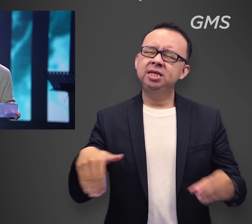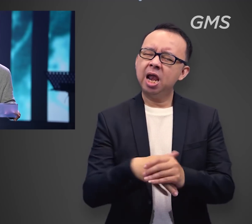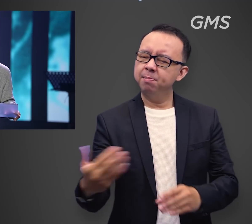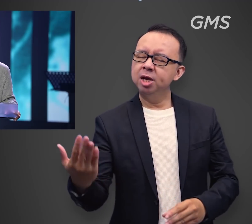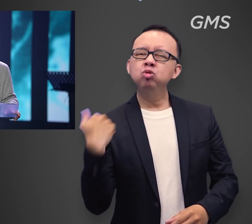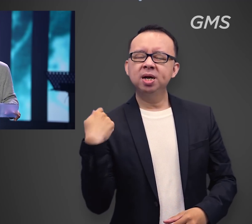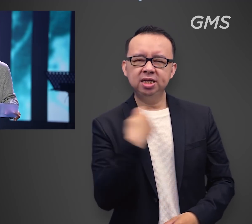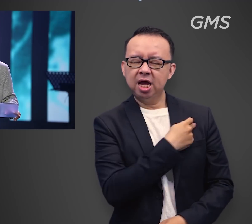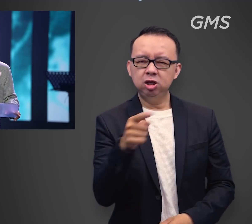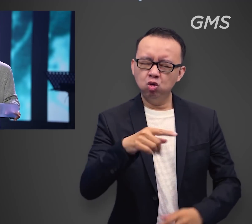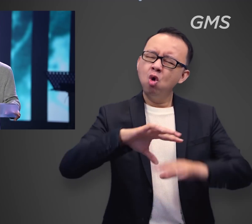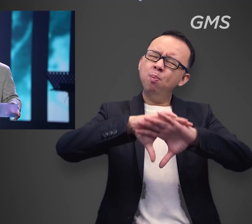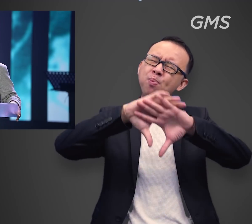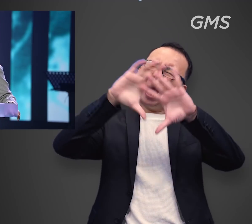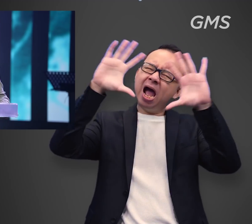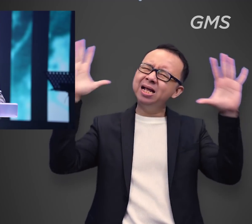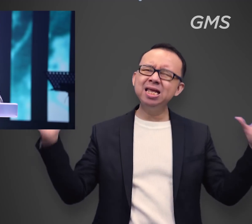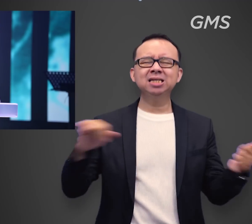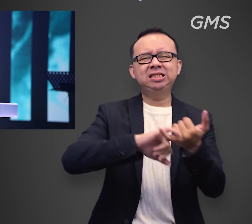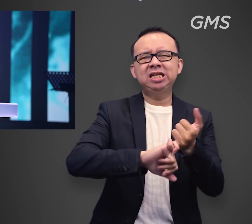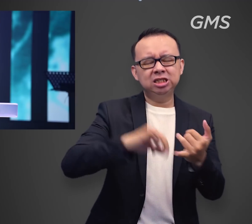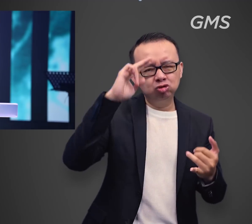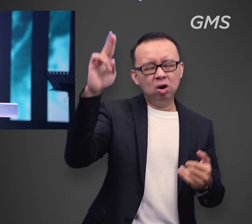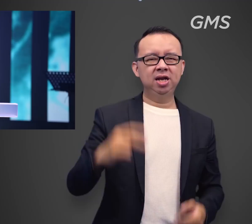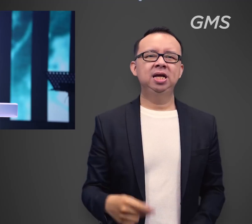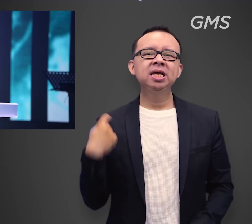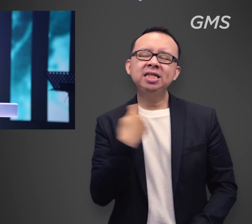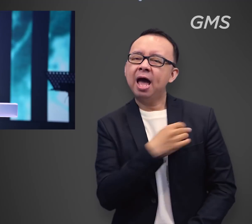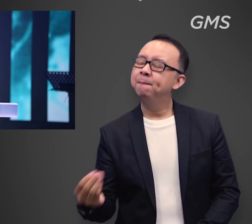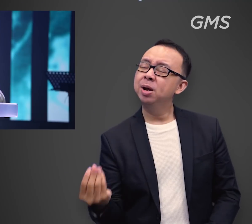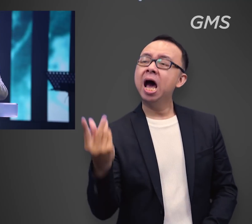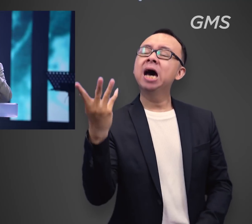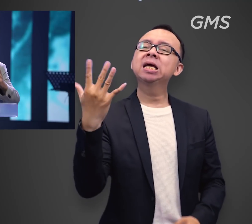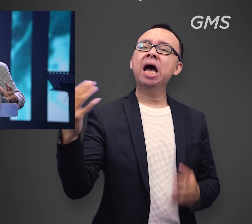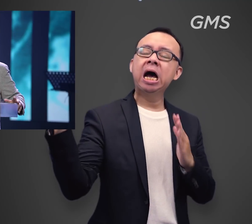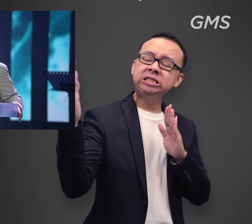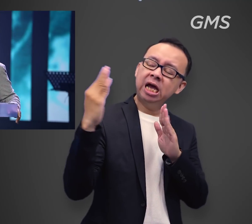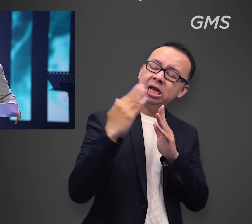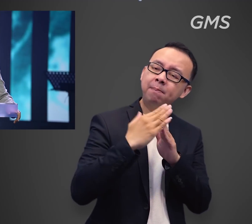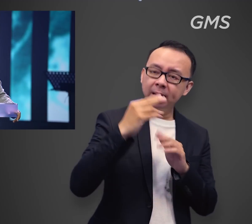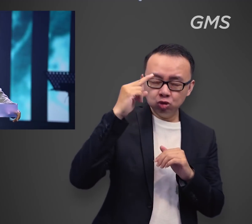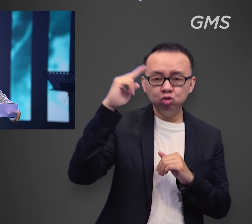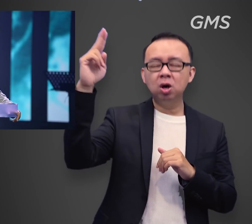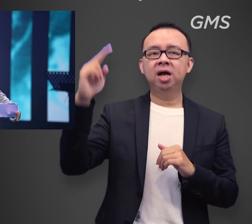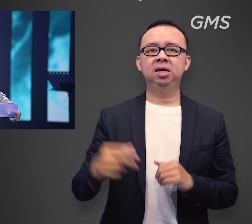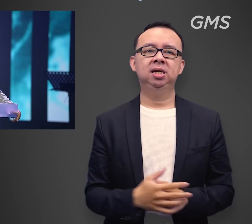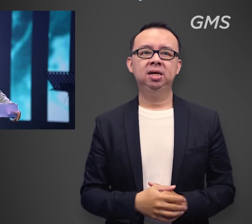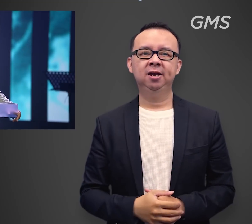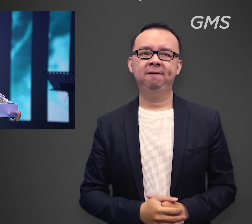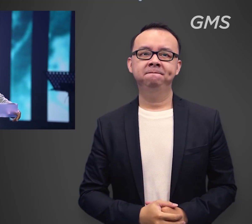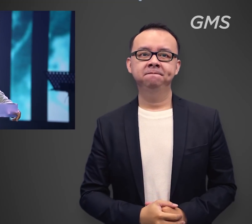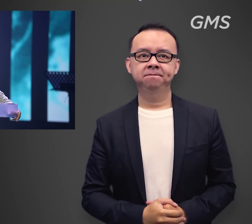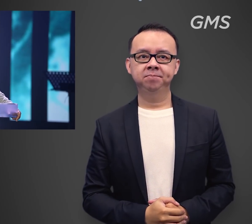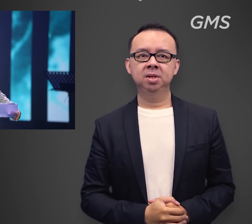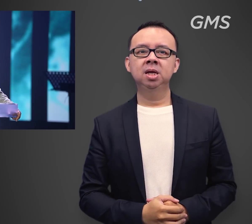Tuhan. Saudara begitu berharga di hadapan Tuhan. Karena itu janji Tuhan ini layak diberikan untuk Anda. Kita ini adalah